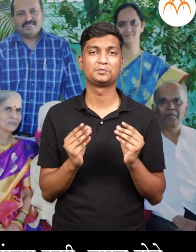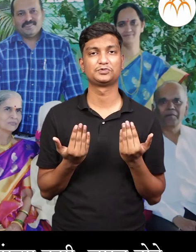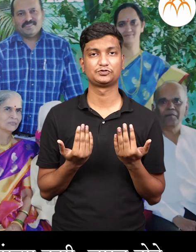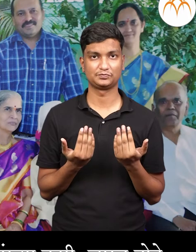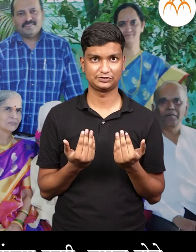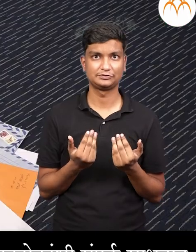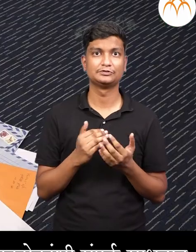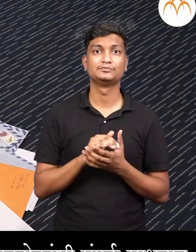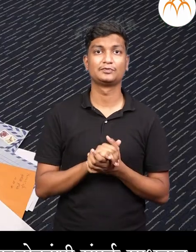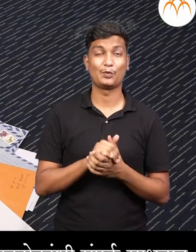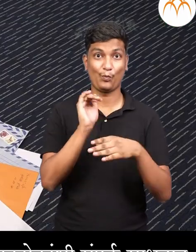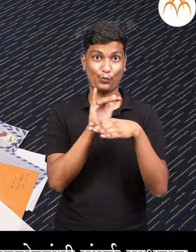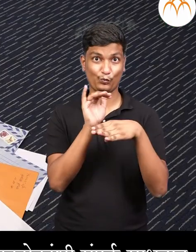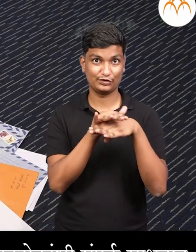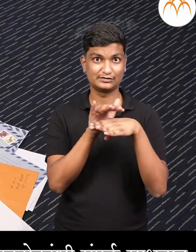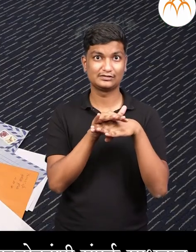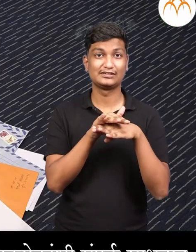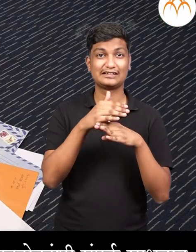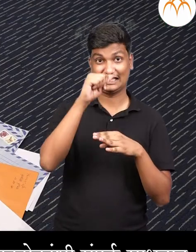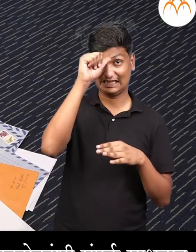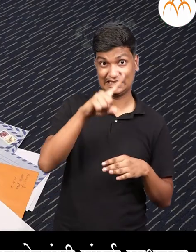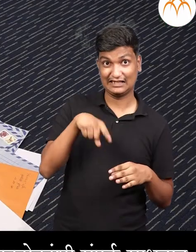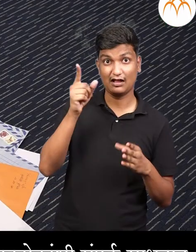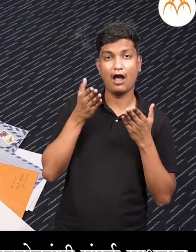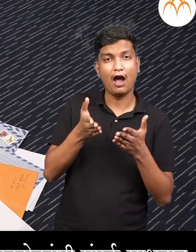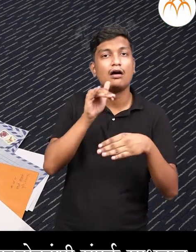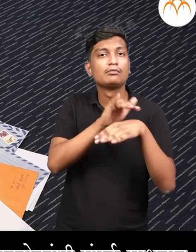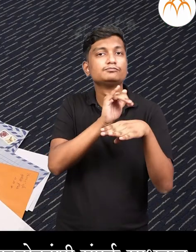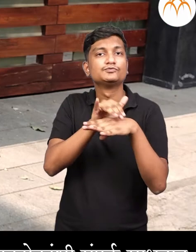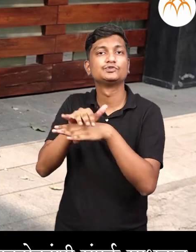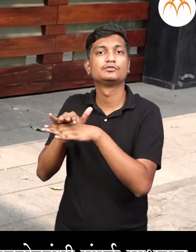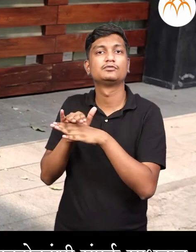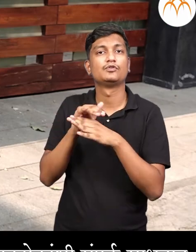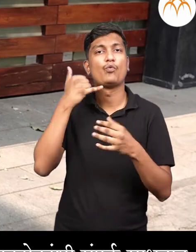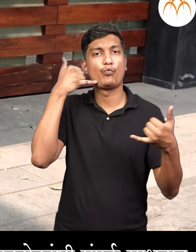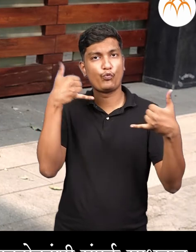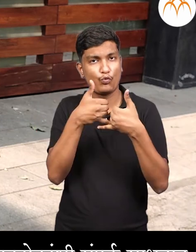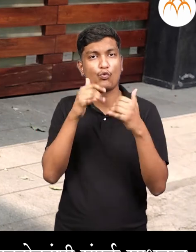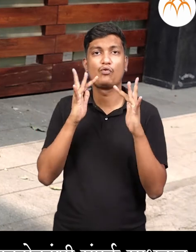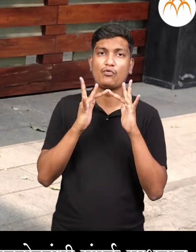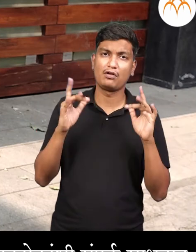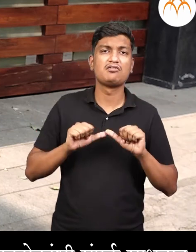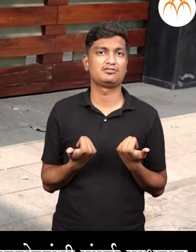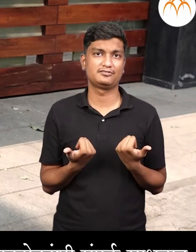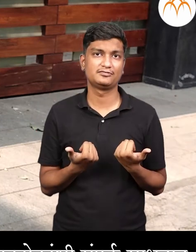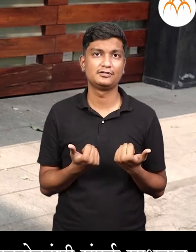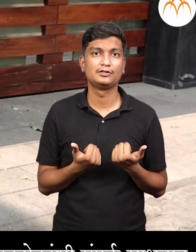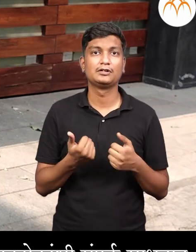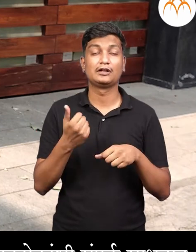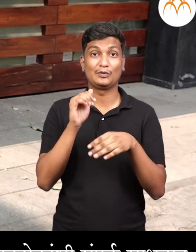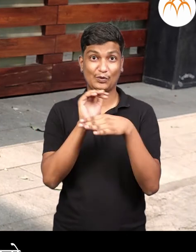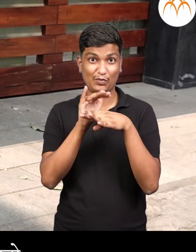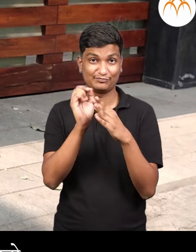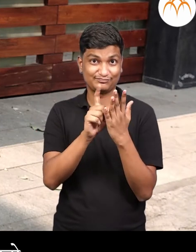जास्त होते पोस्टकाड, आंतर देशी अपत्र या द्वारे मानसे एक मिकांशी संपर्क सात्ता